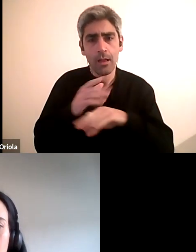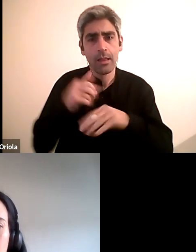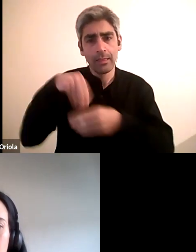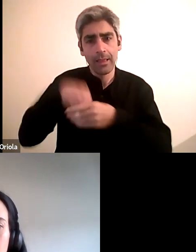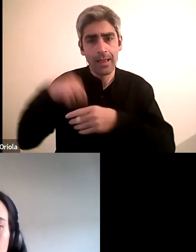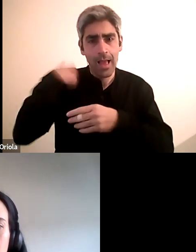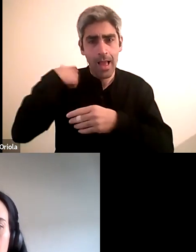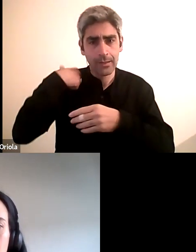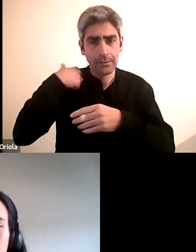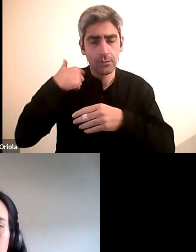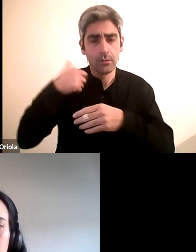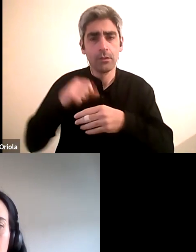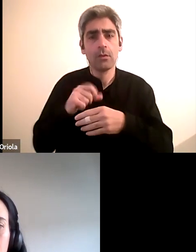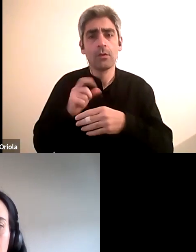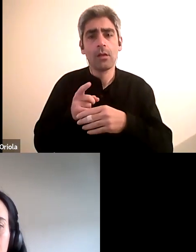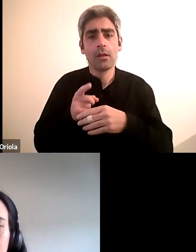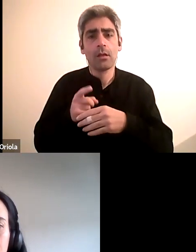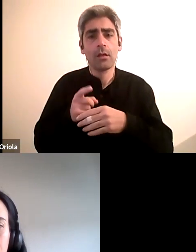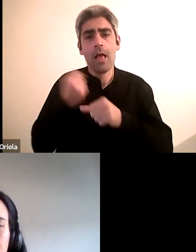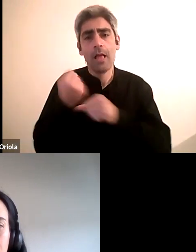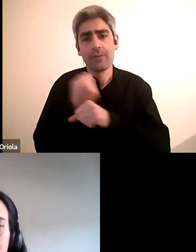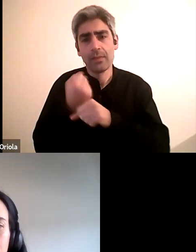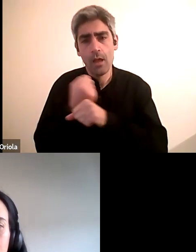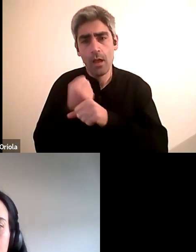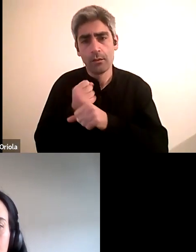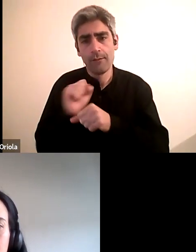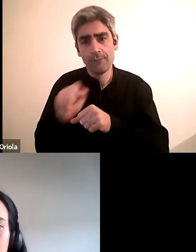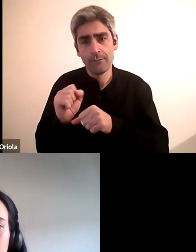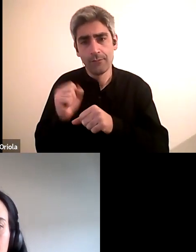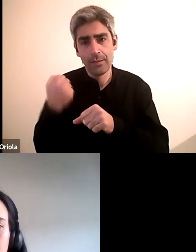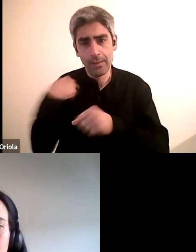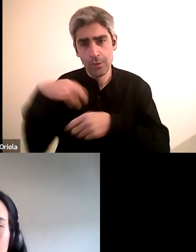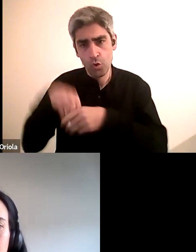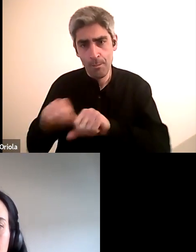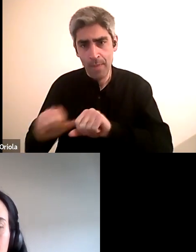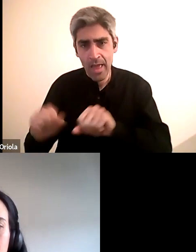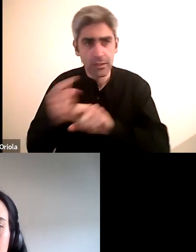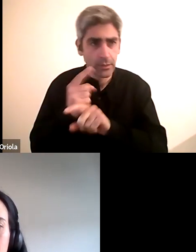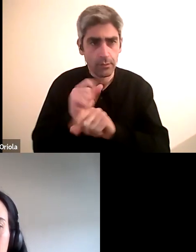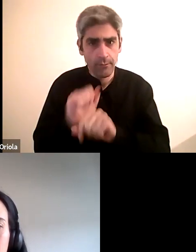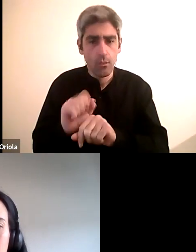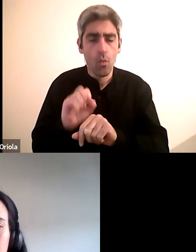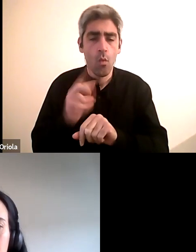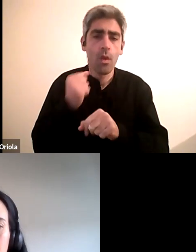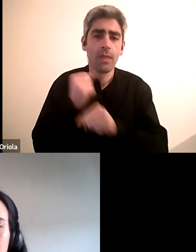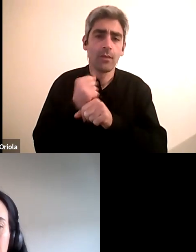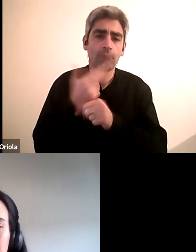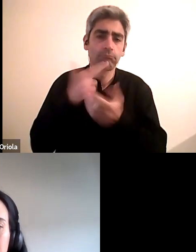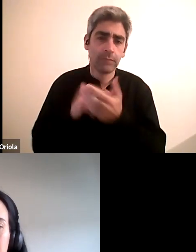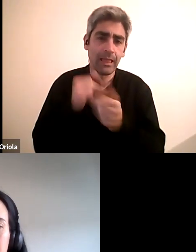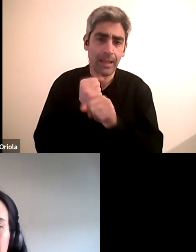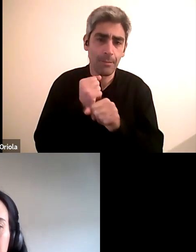casa aquilo que é atividade doméstica daquilo que é atividade